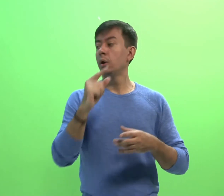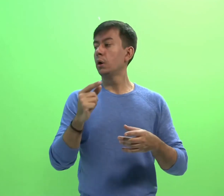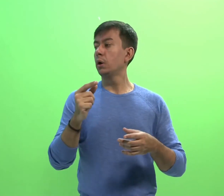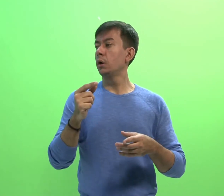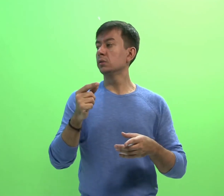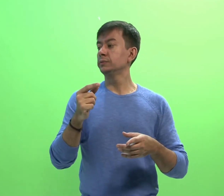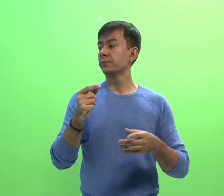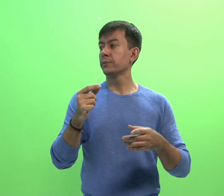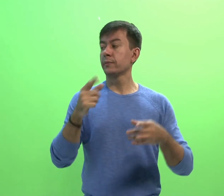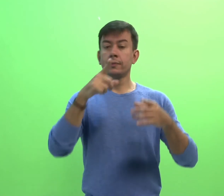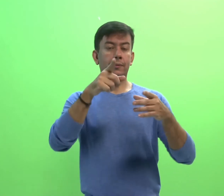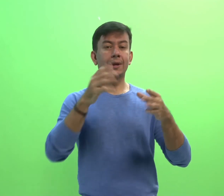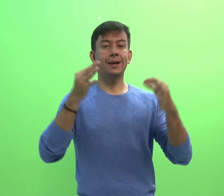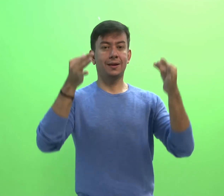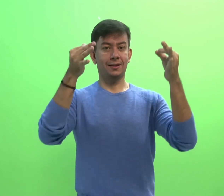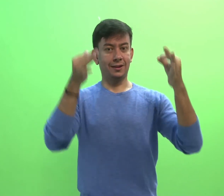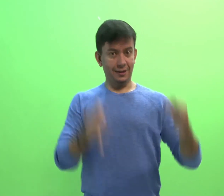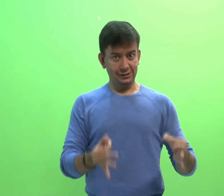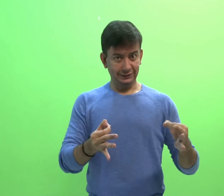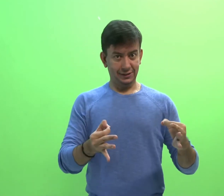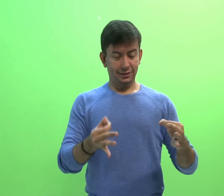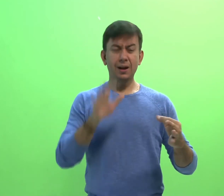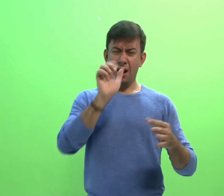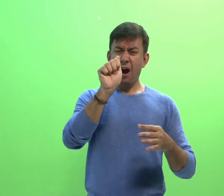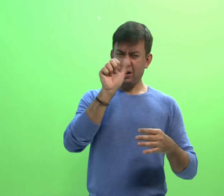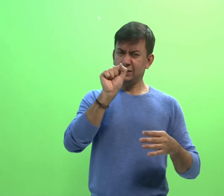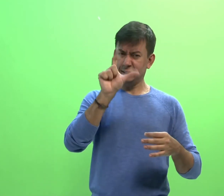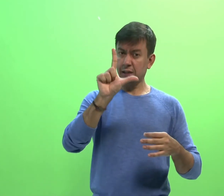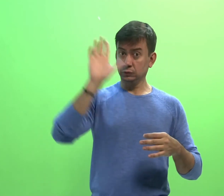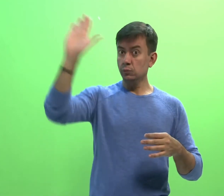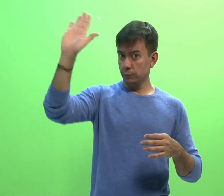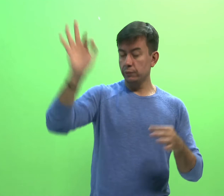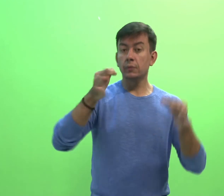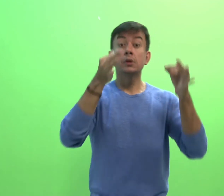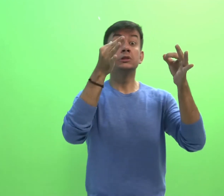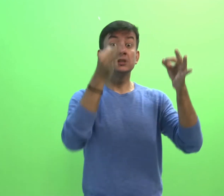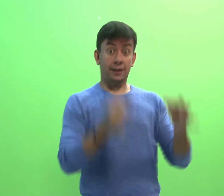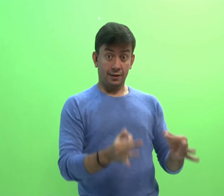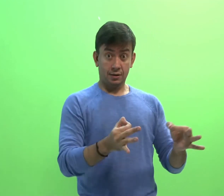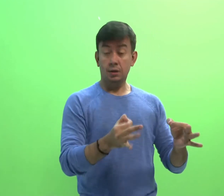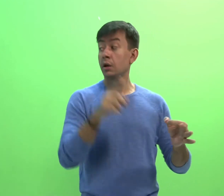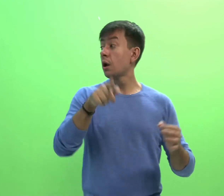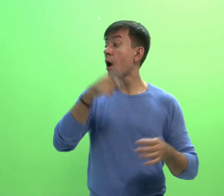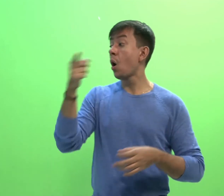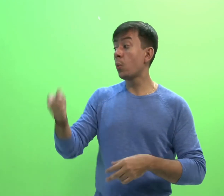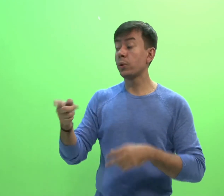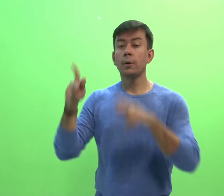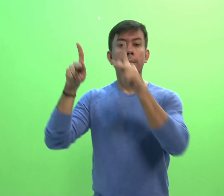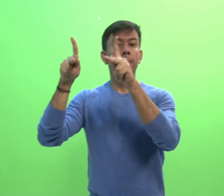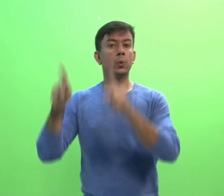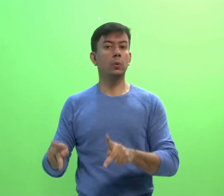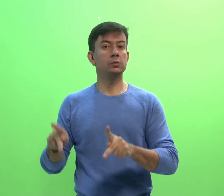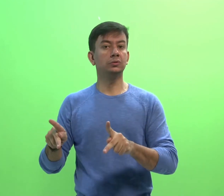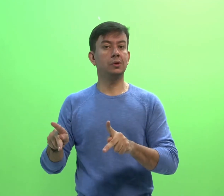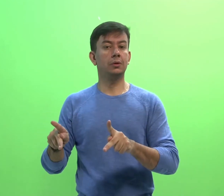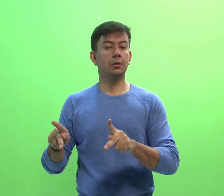os pares mínimos. Por exemplo, este é um sinal para a língua de sinais americana.